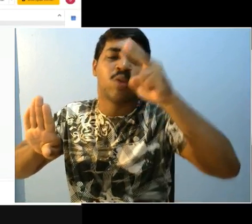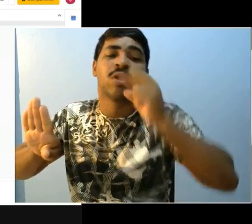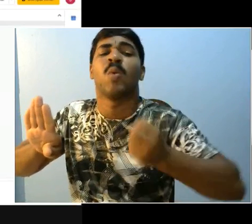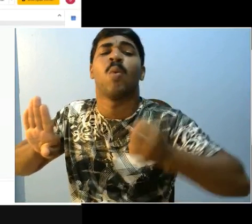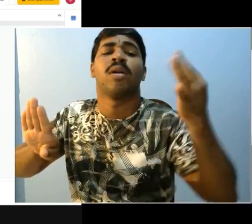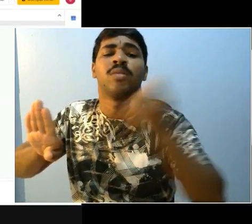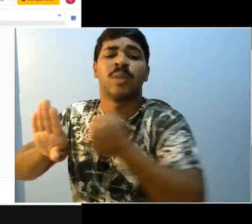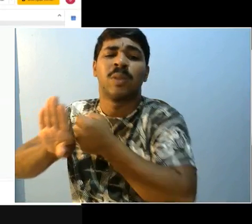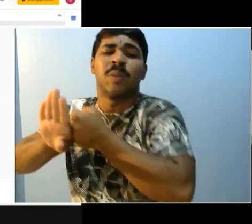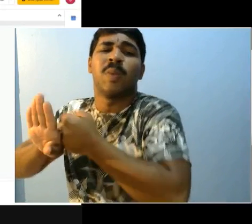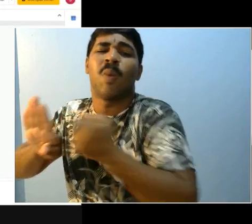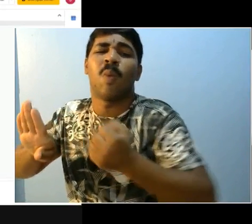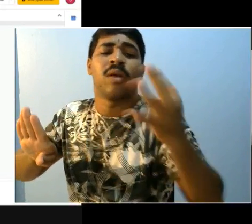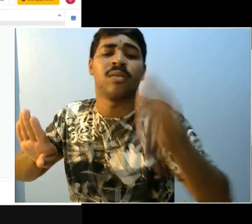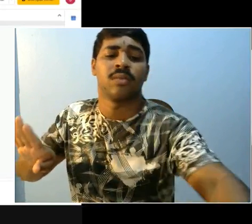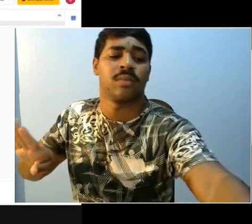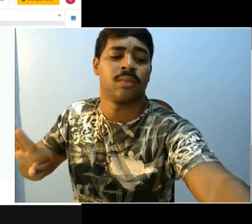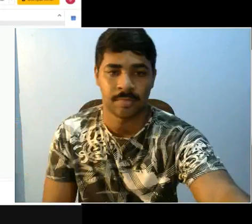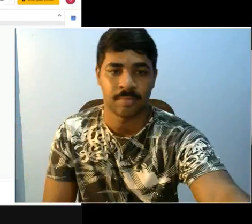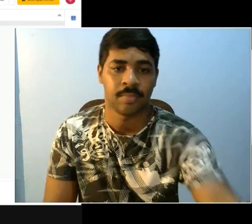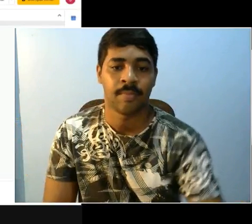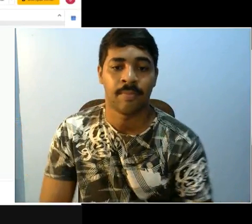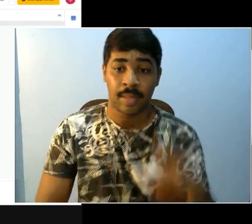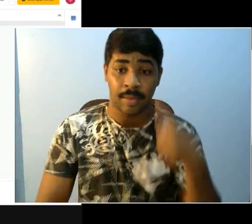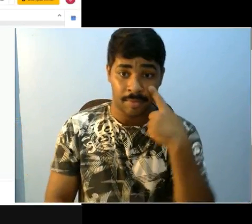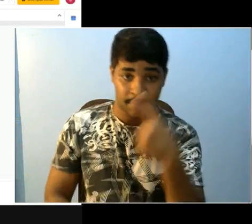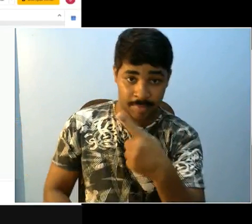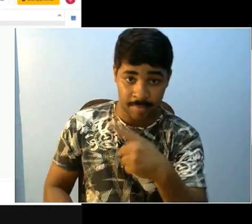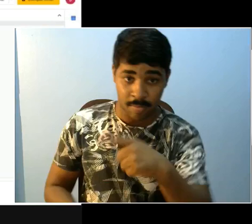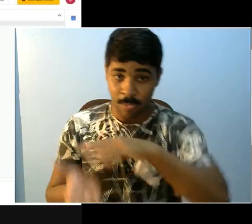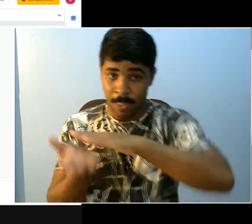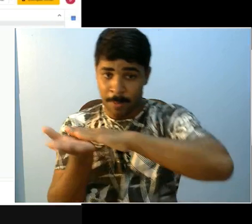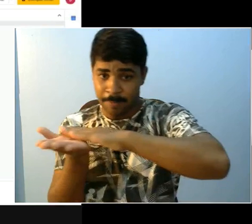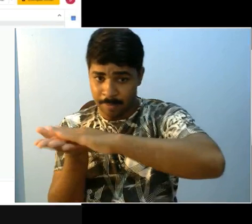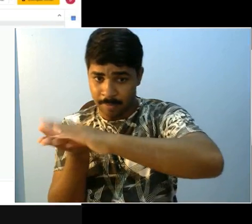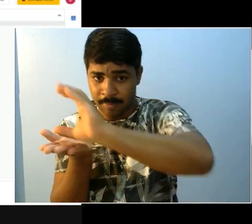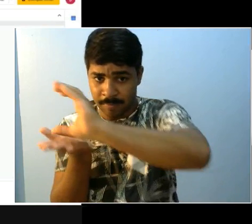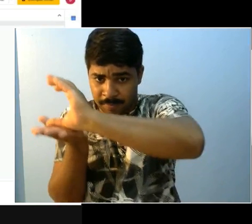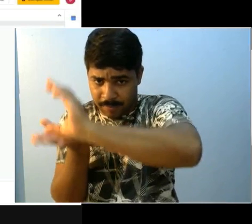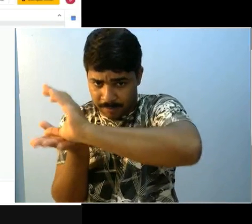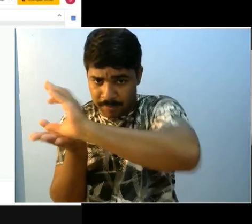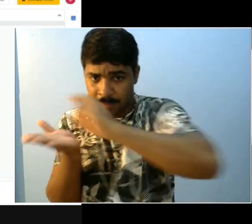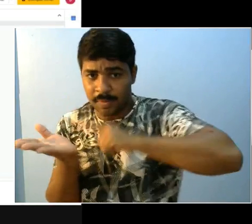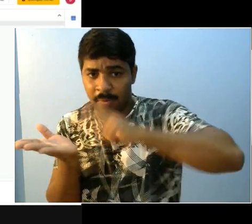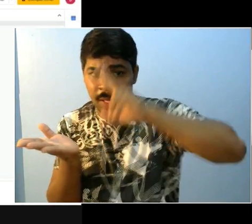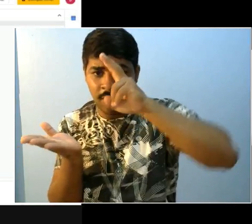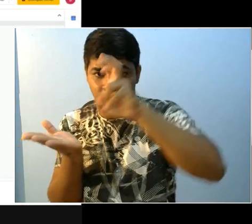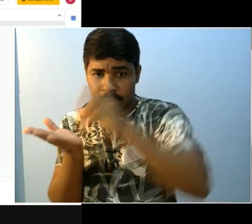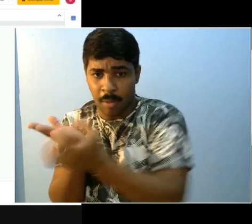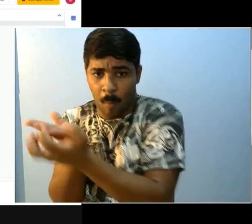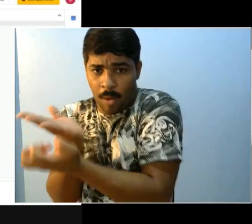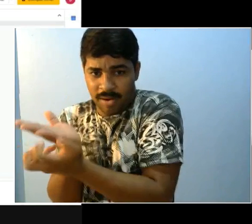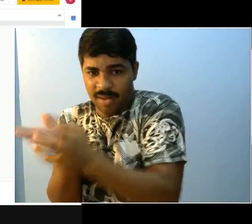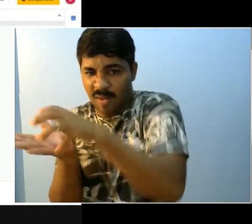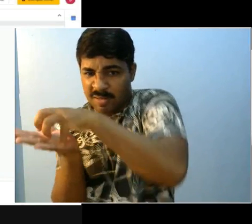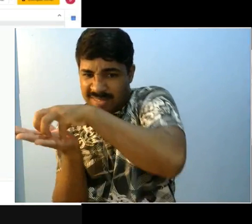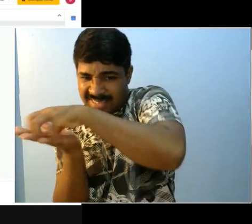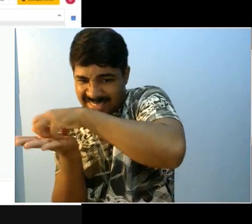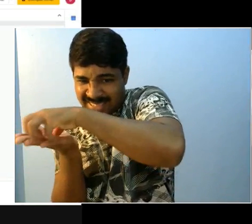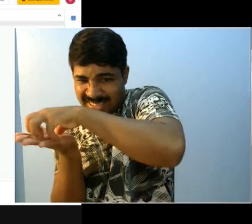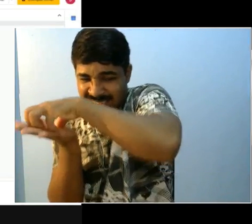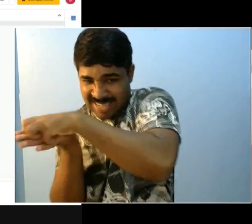estático Espera aí, eu pedi só máximo. esperar um pouquinho, só para botar... Tem o máximo para poder segurar o corpo, né?